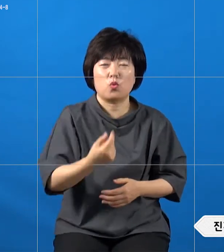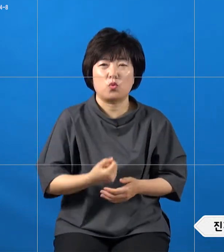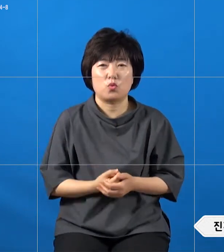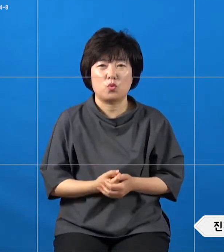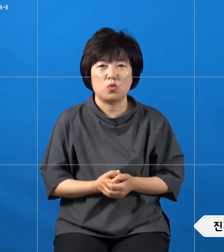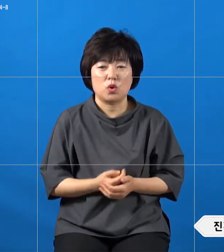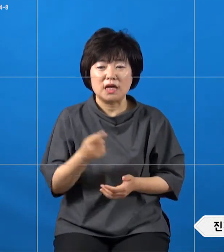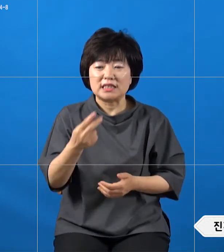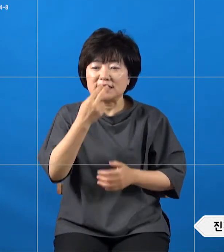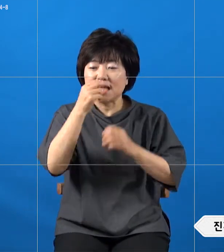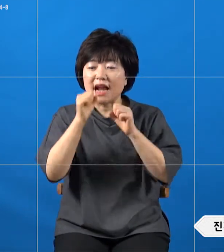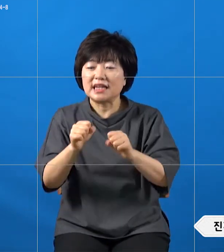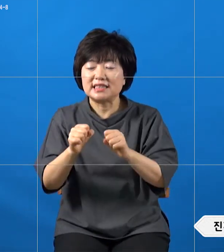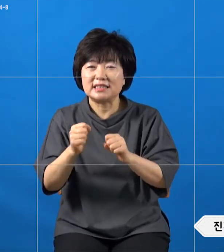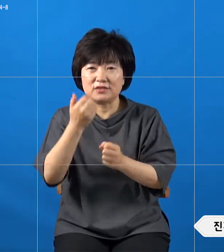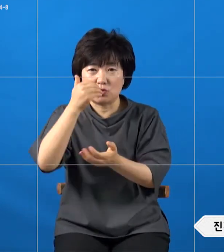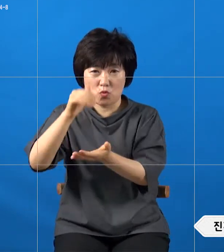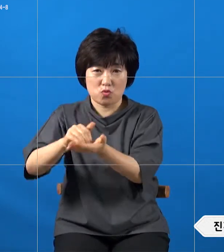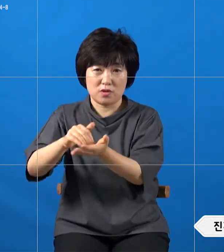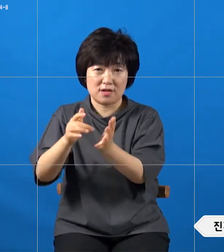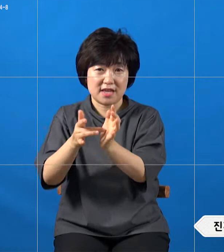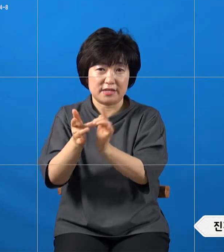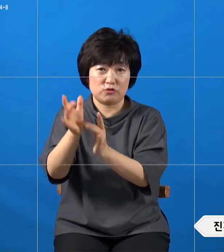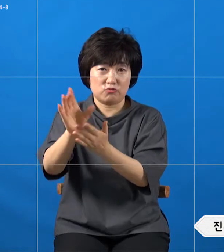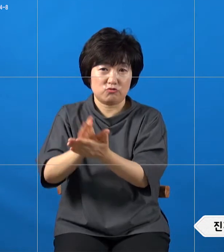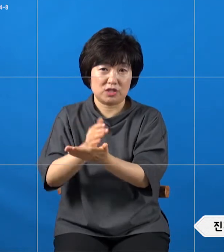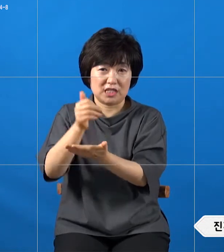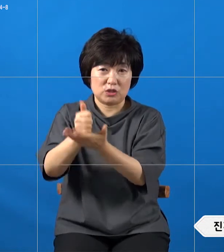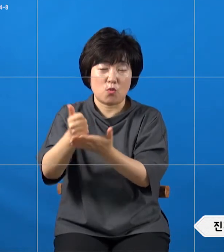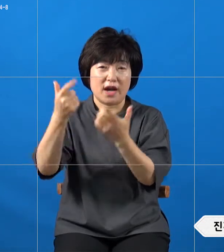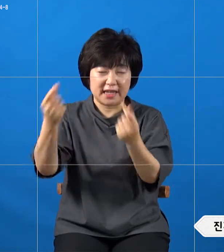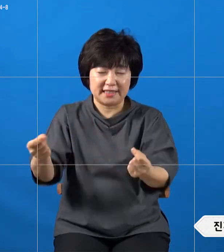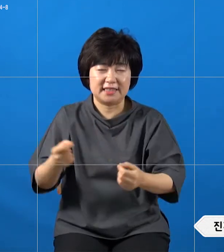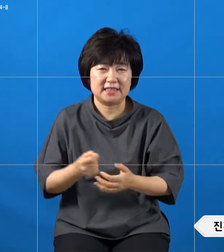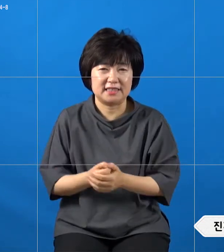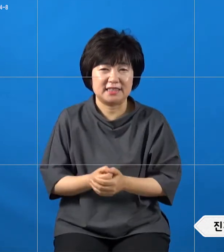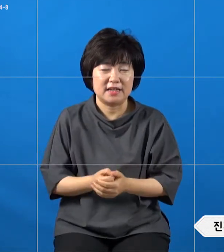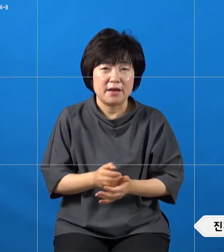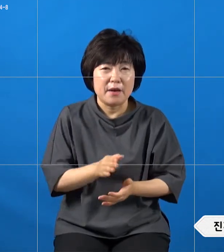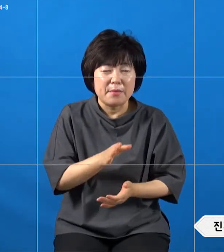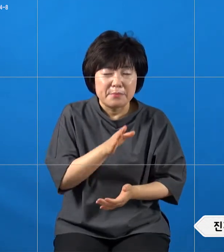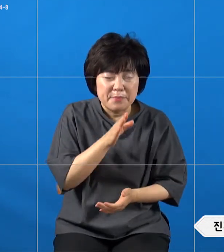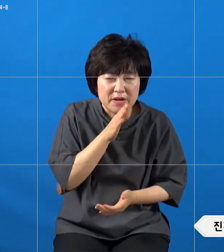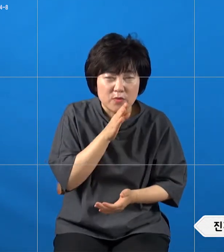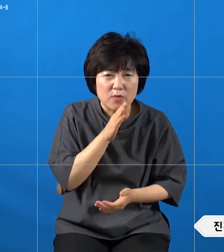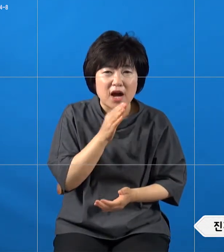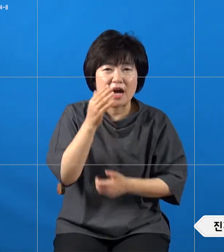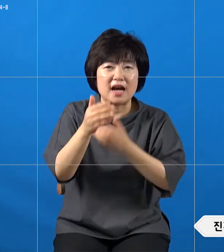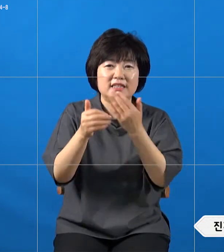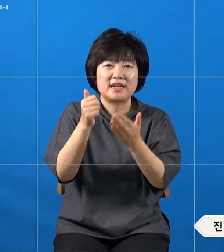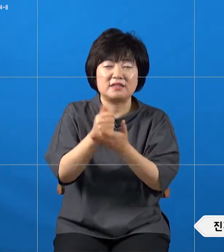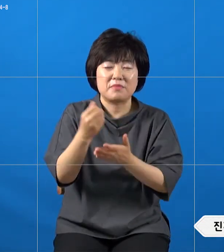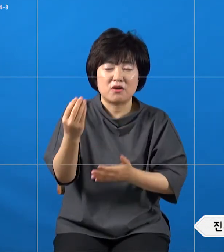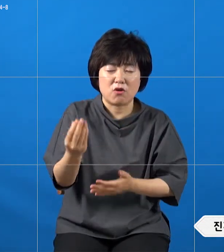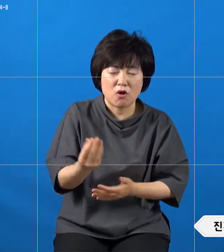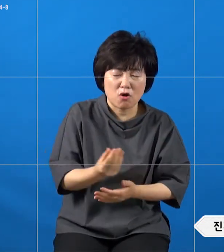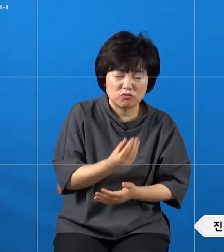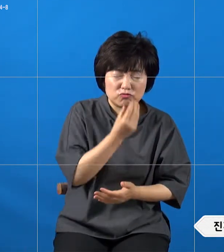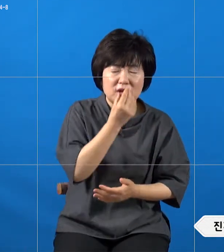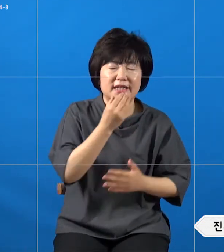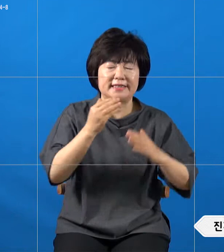너희도 그 산돌이신 예수 그리스도 같이 바로 하나님의 신령한